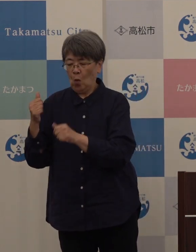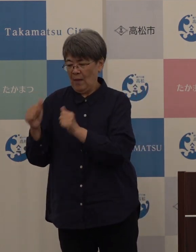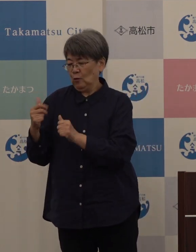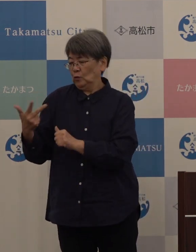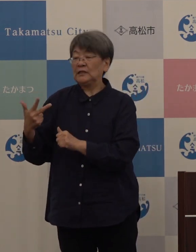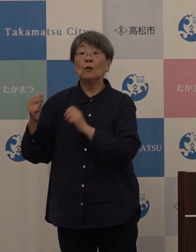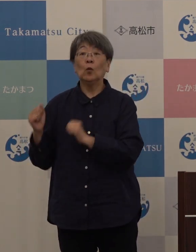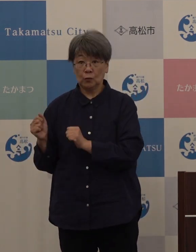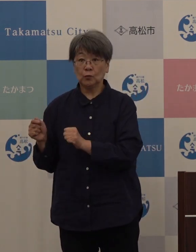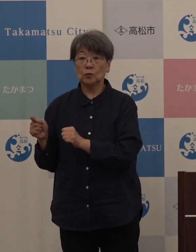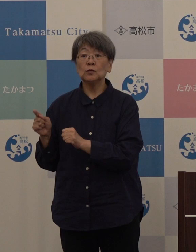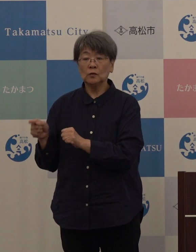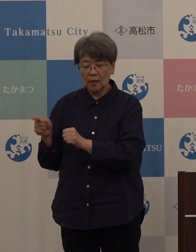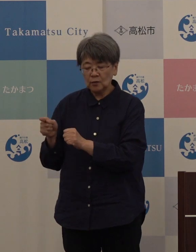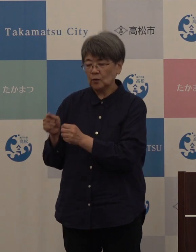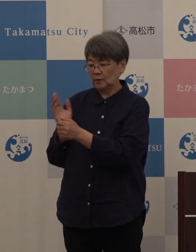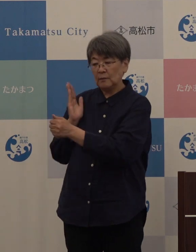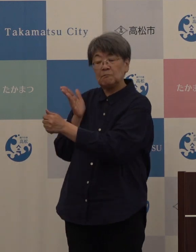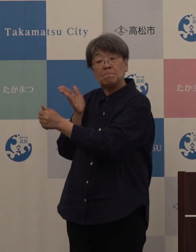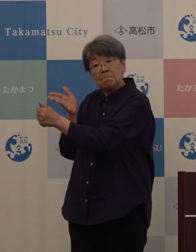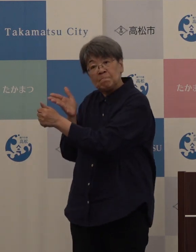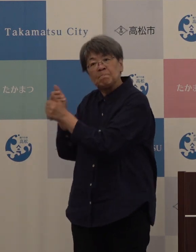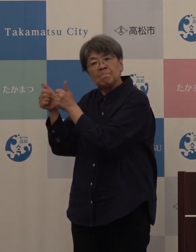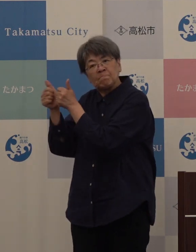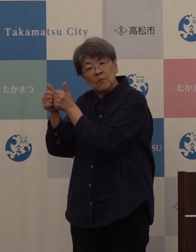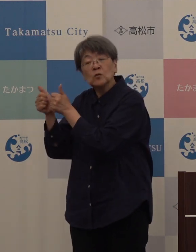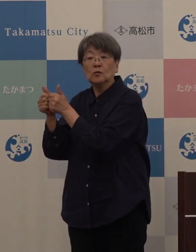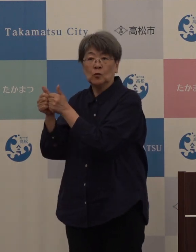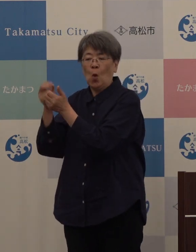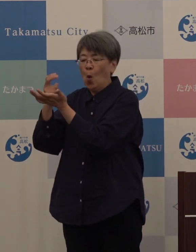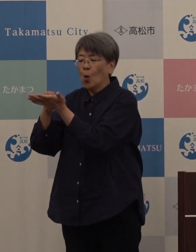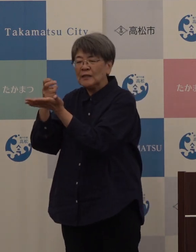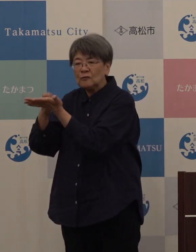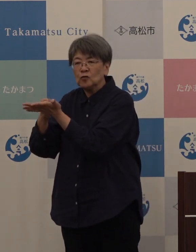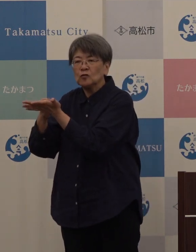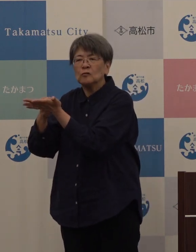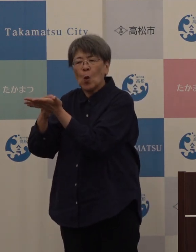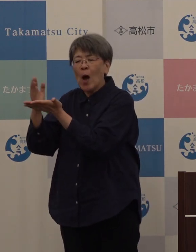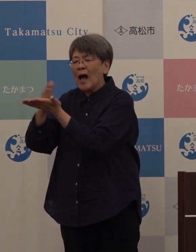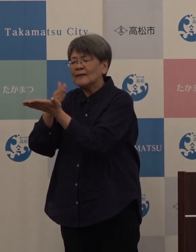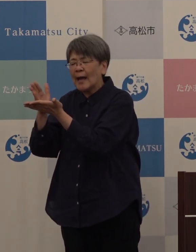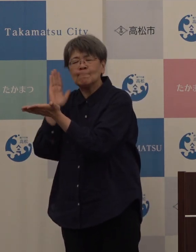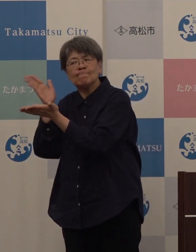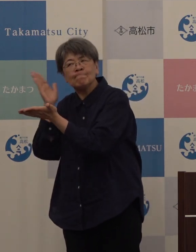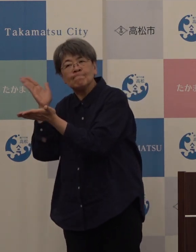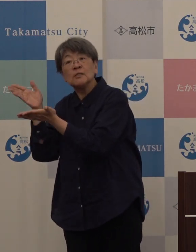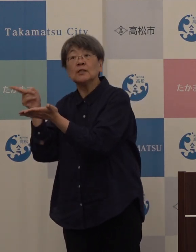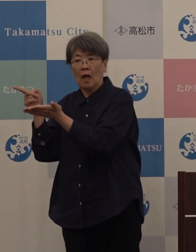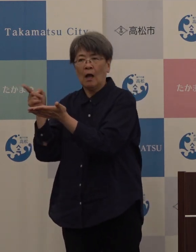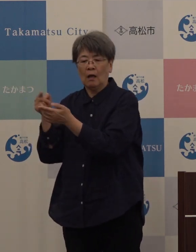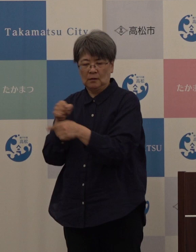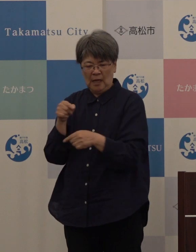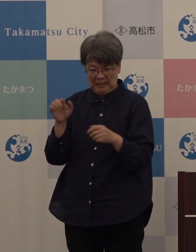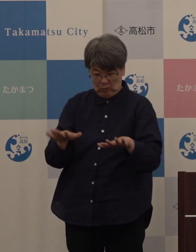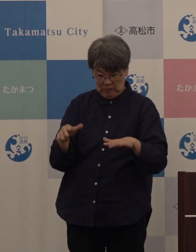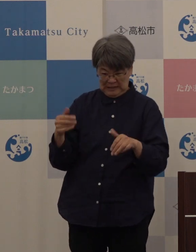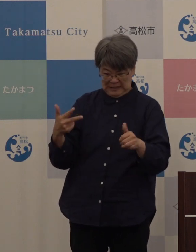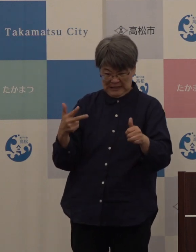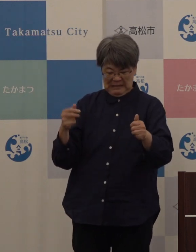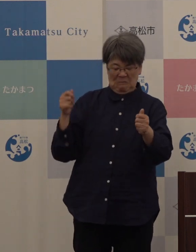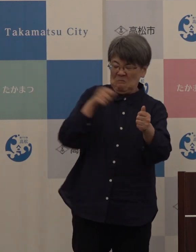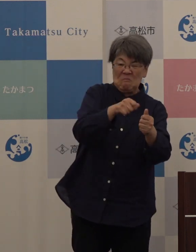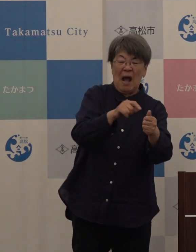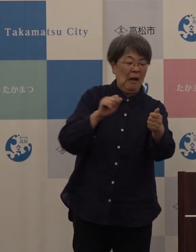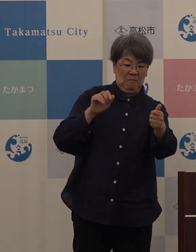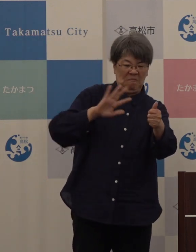もおりますけれども、そちらに求めたと、法律的な判断を求めたということでございまして、疑いがあるということで